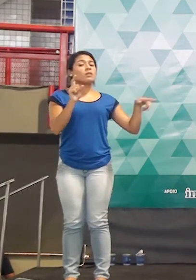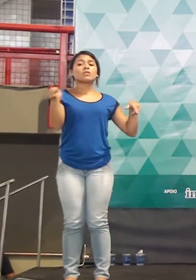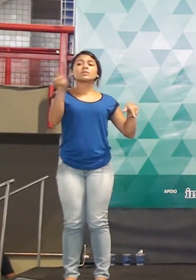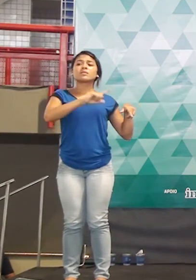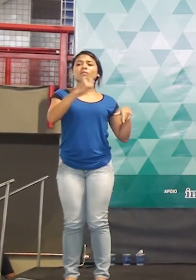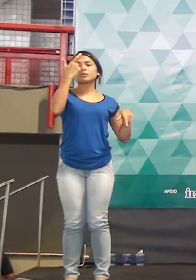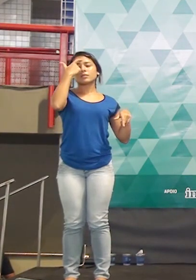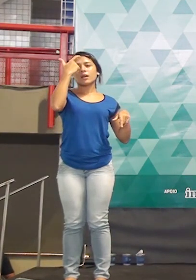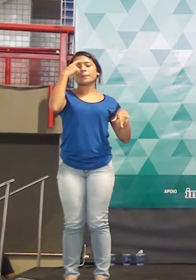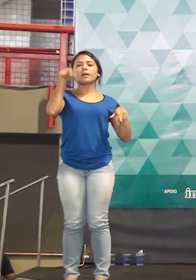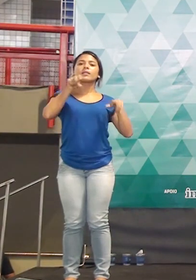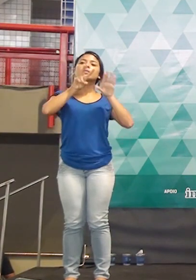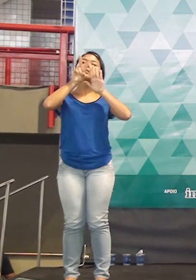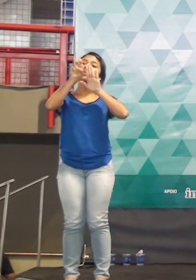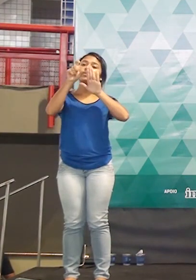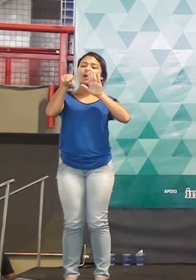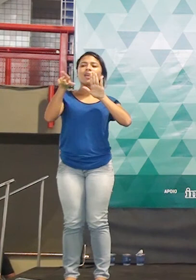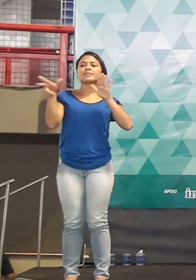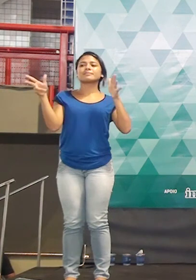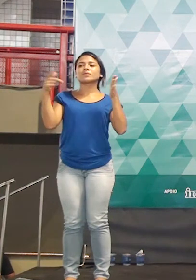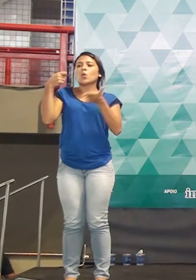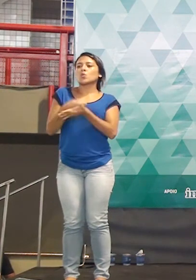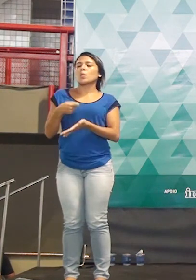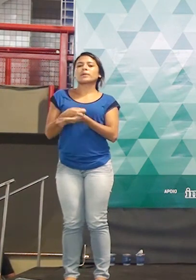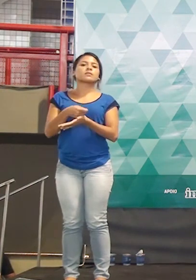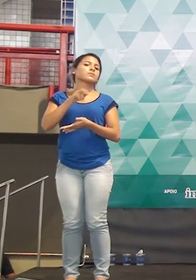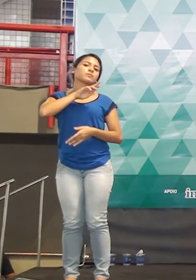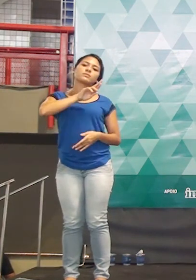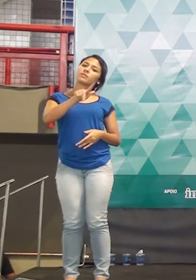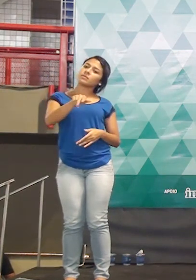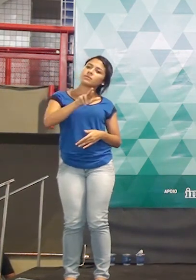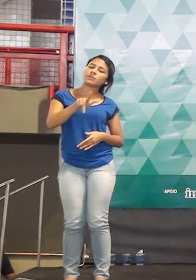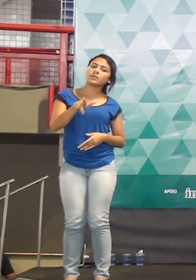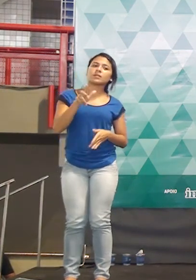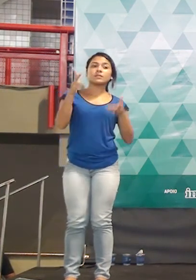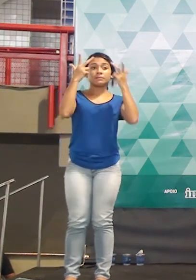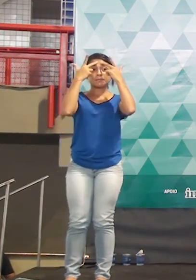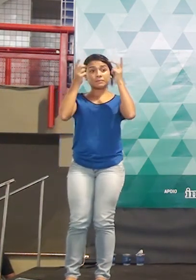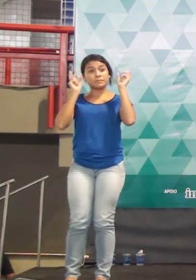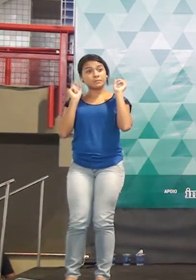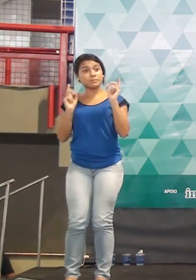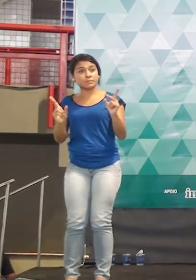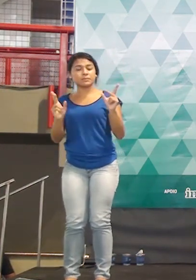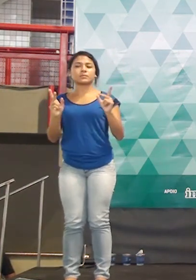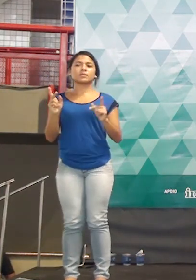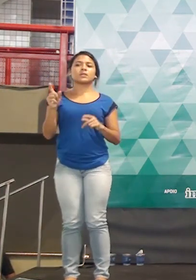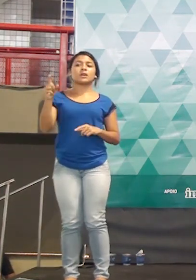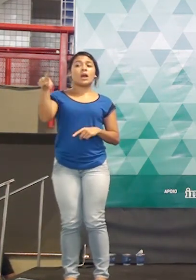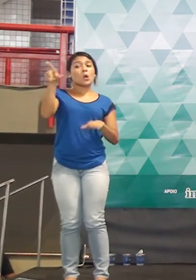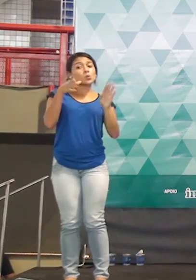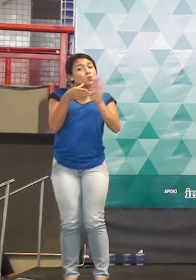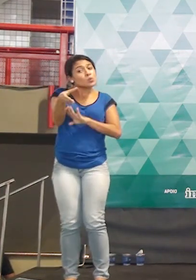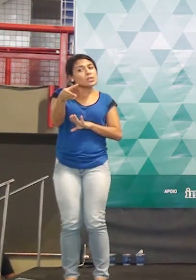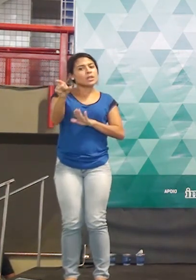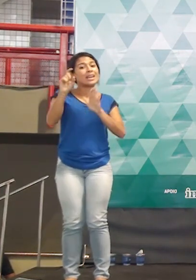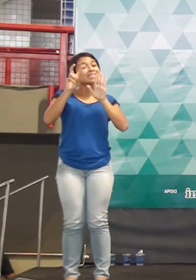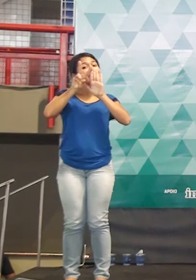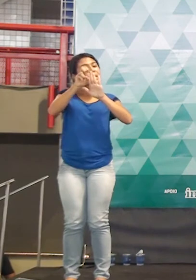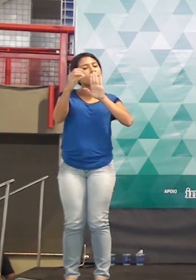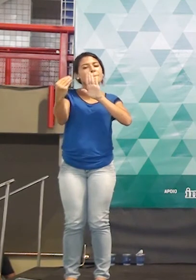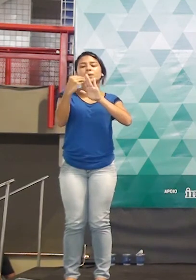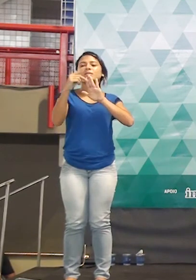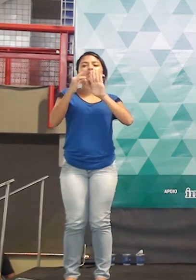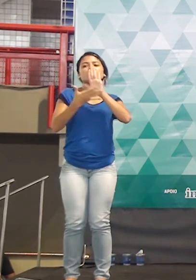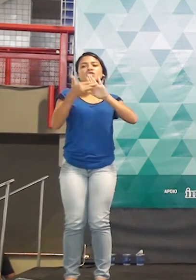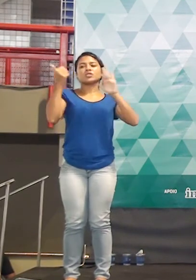sabendo que o título é facultativo. A nossa orientação em Fortaleza é que você não use título. Se